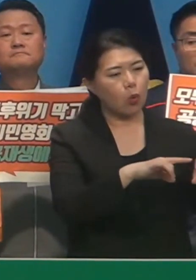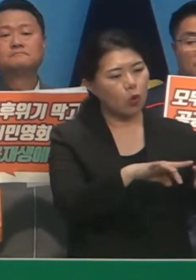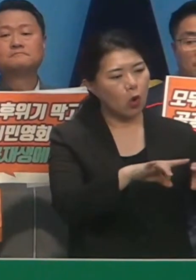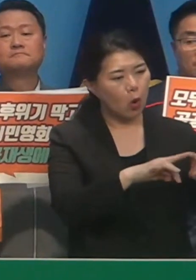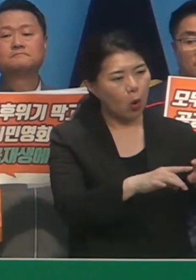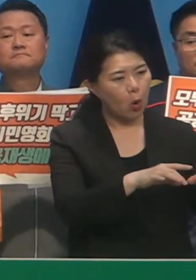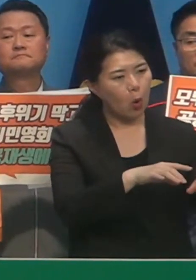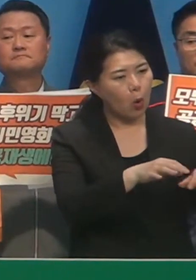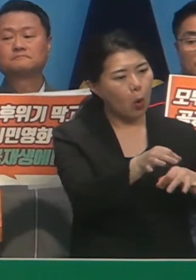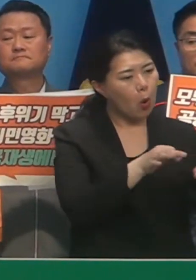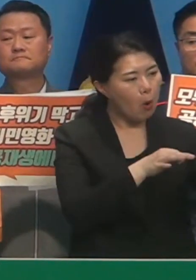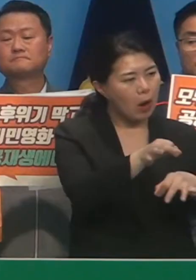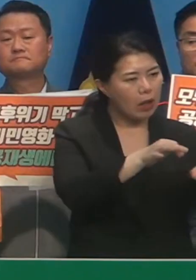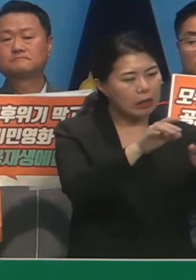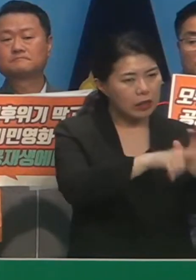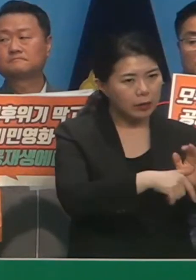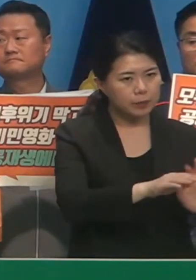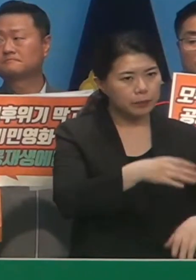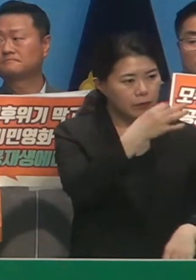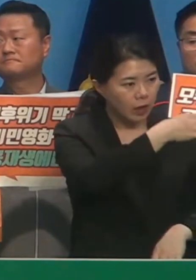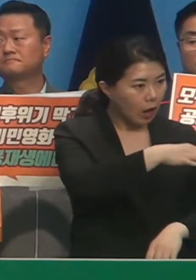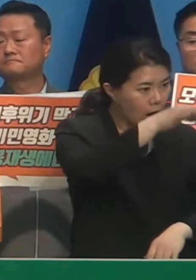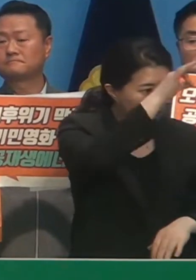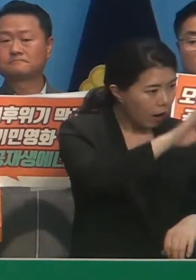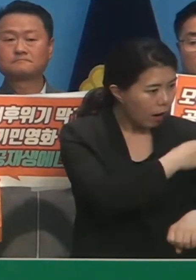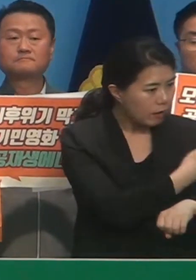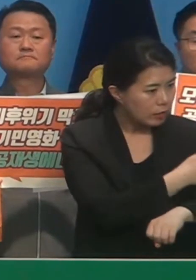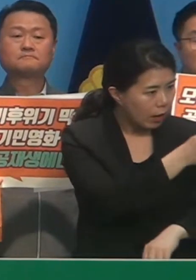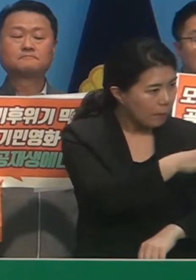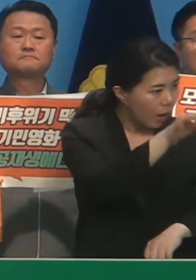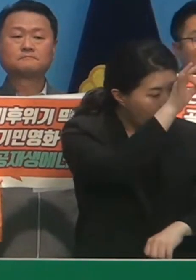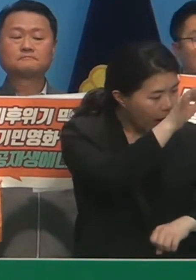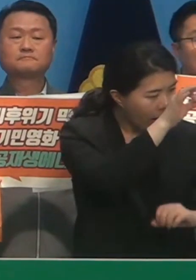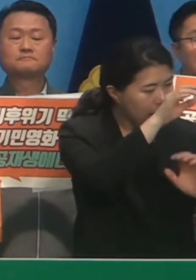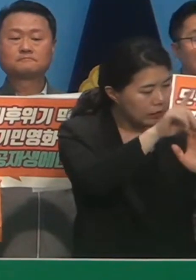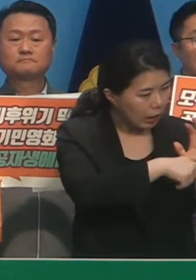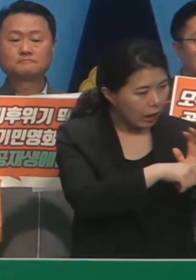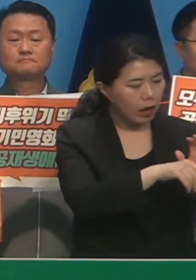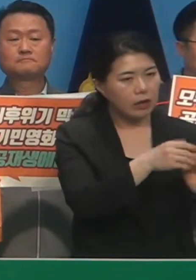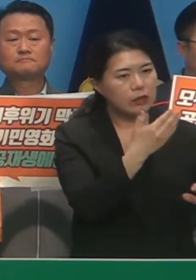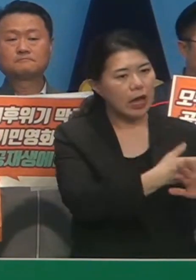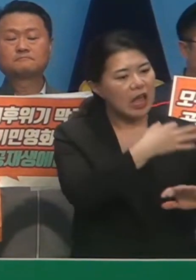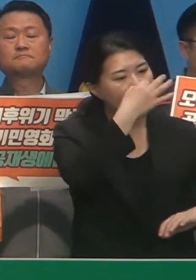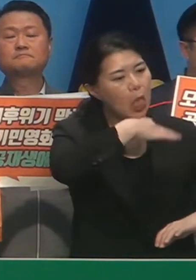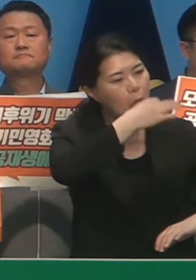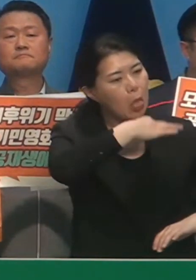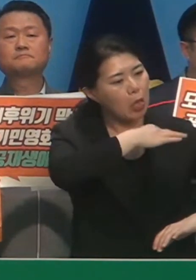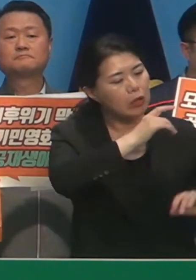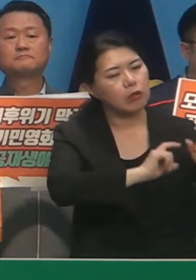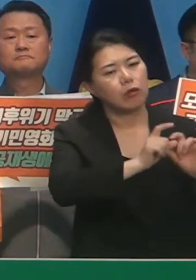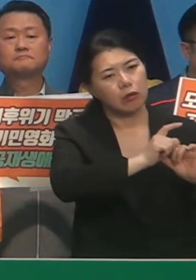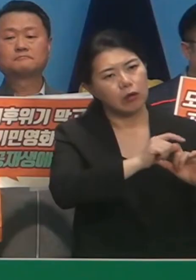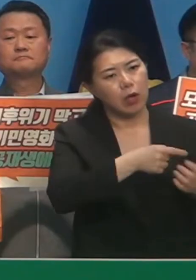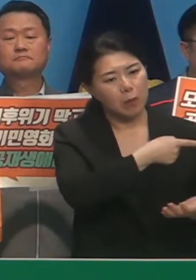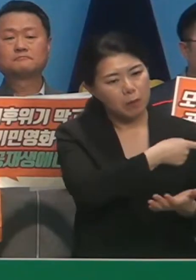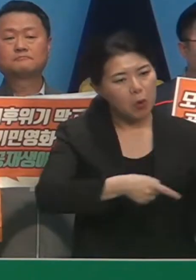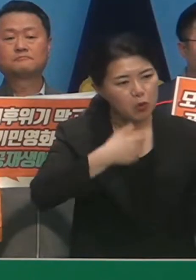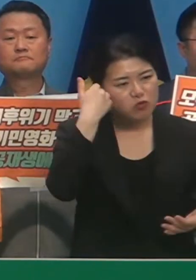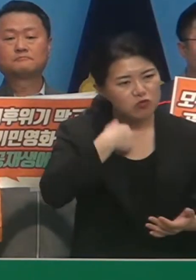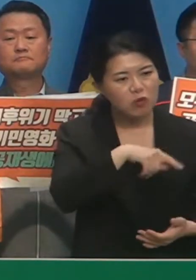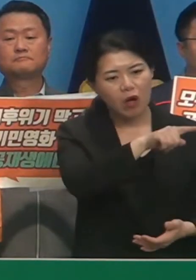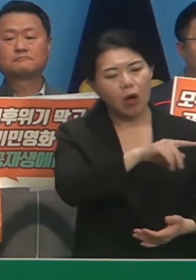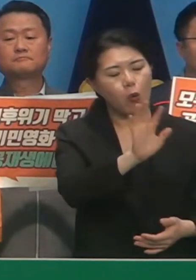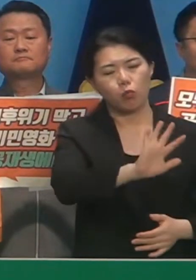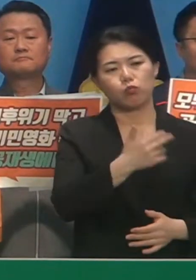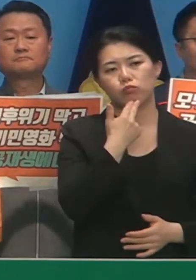이용해 본인들이 급등한 에너지 가격에 따른 이익만 얻고 그 손실은 본인들이 입지